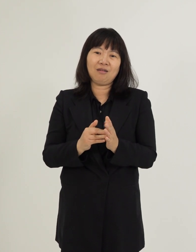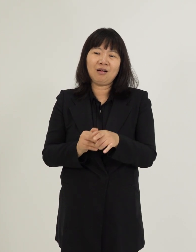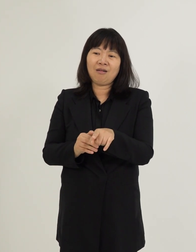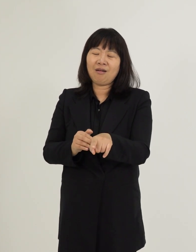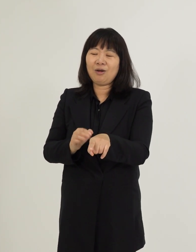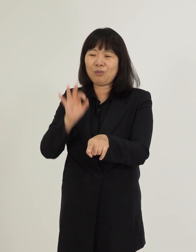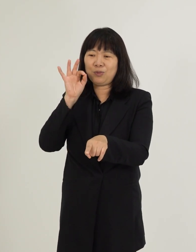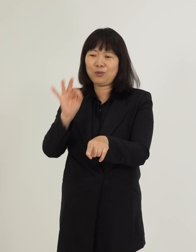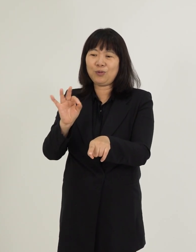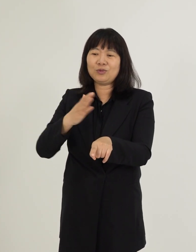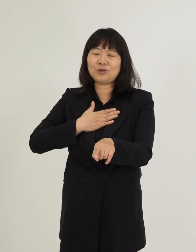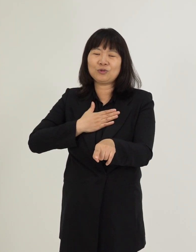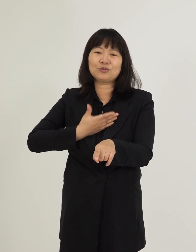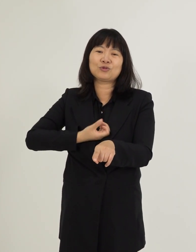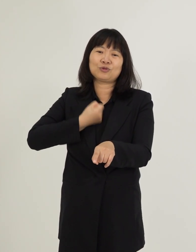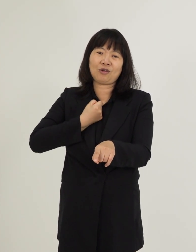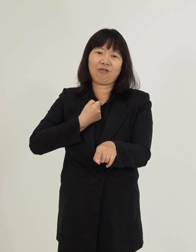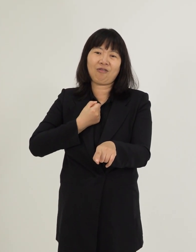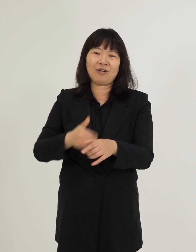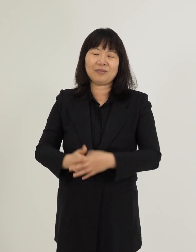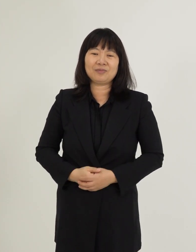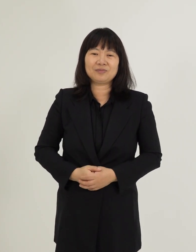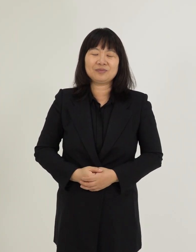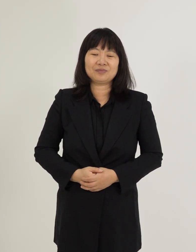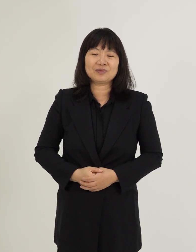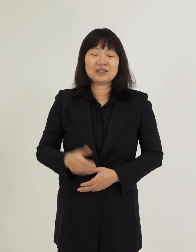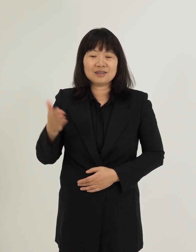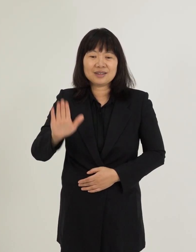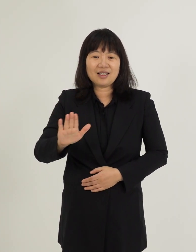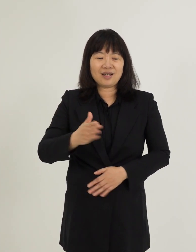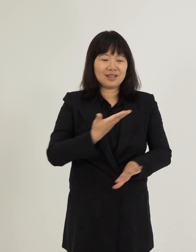그리고 또 이제 외국에서 손님이 오셨다고